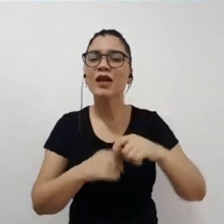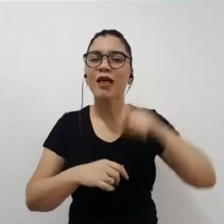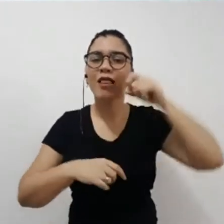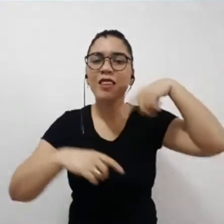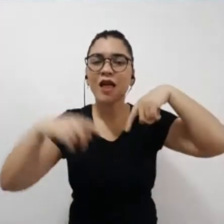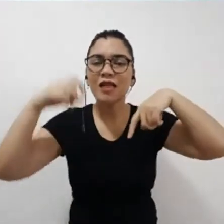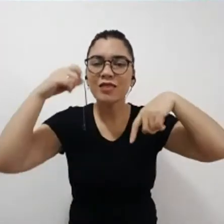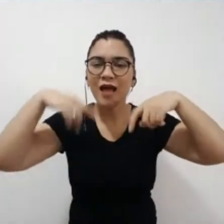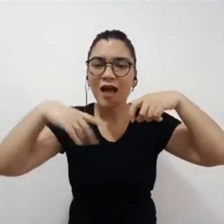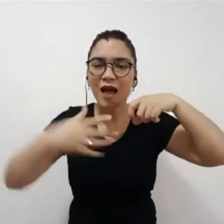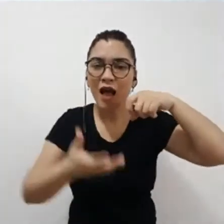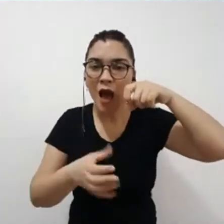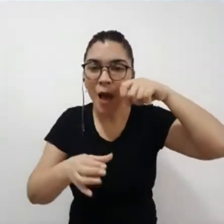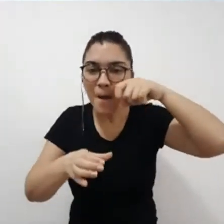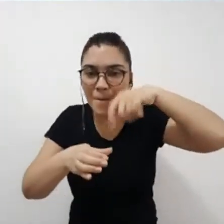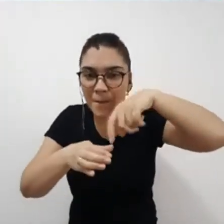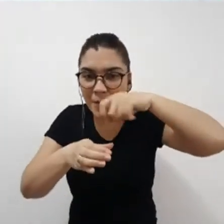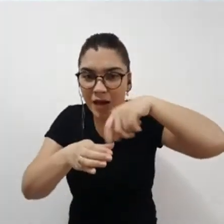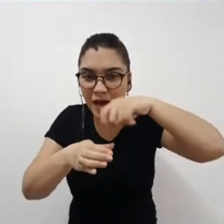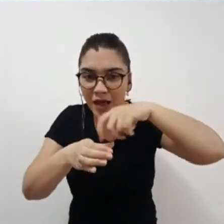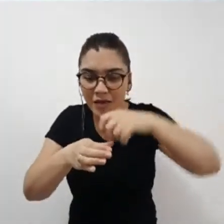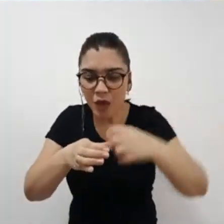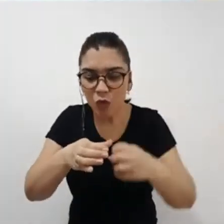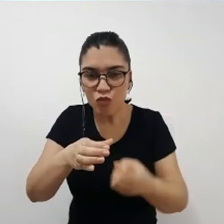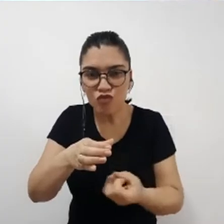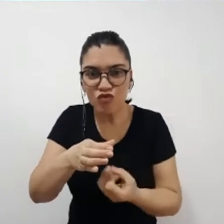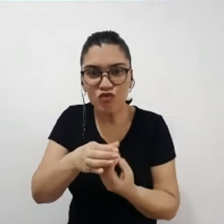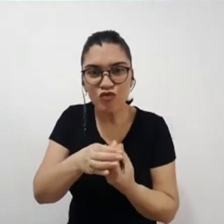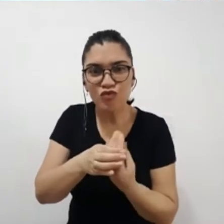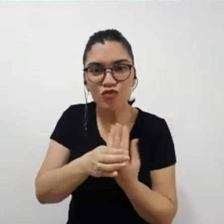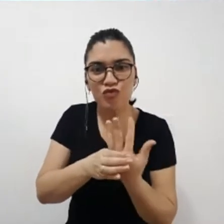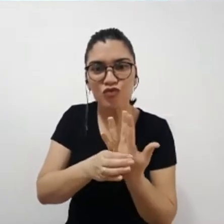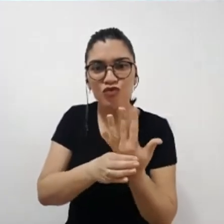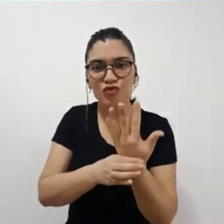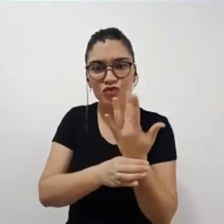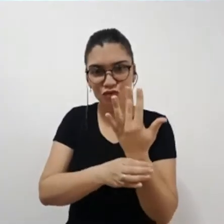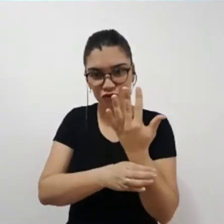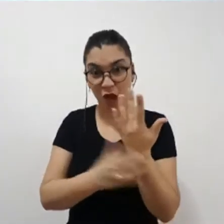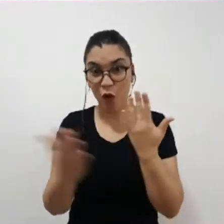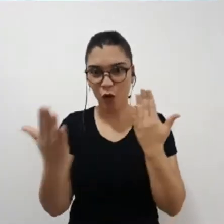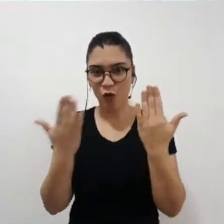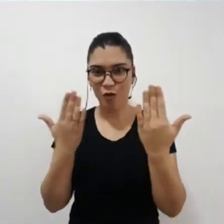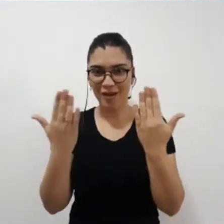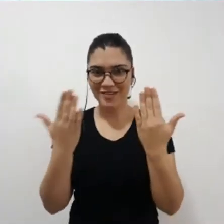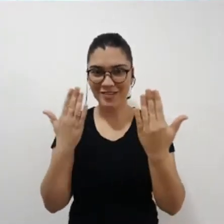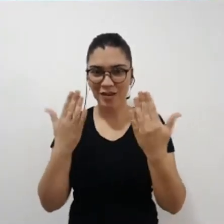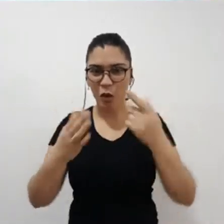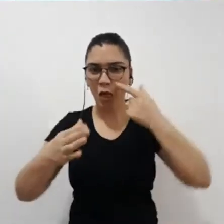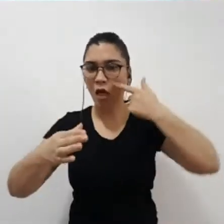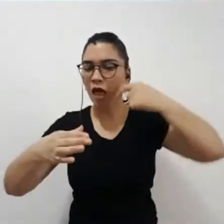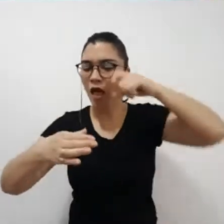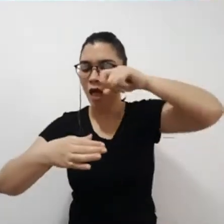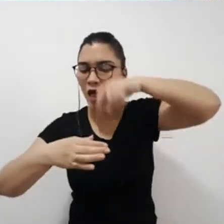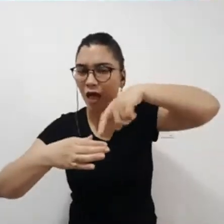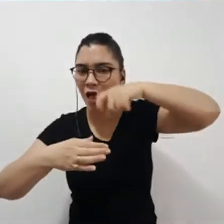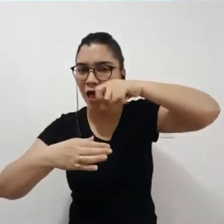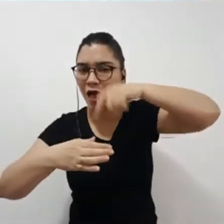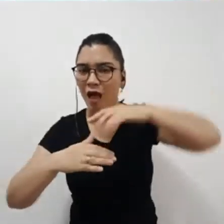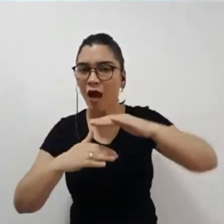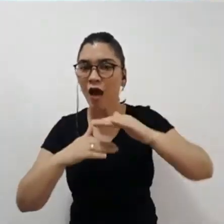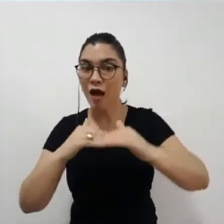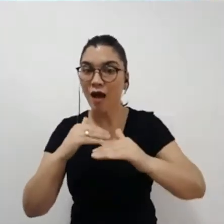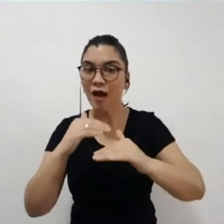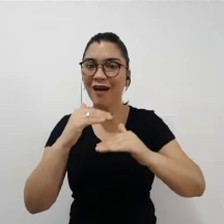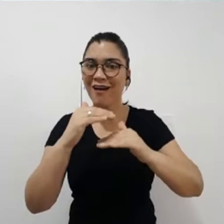Não permita que as circunstâncias que são difíceis, que estão gerando ansiedade em você,